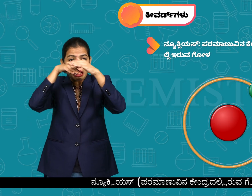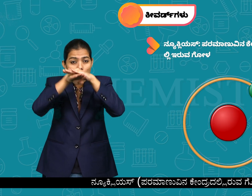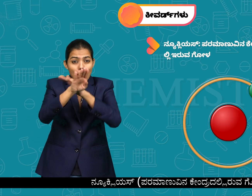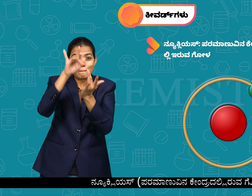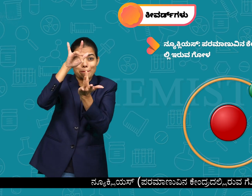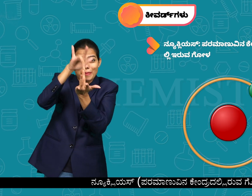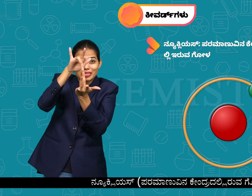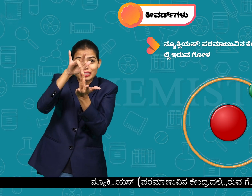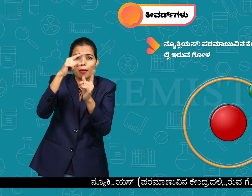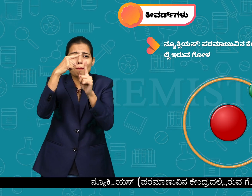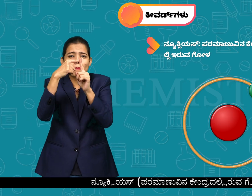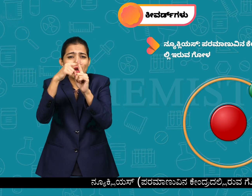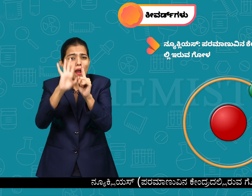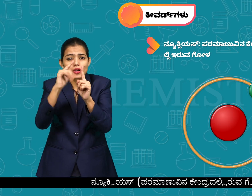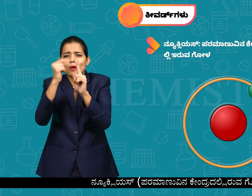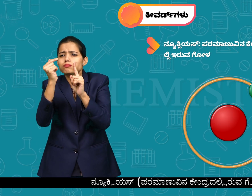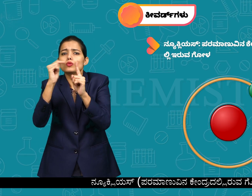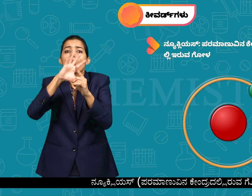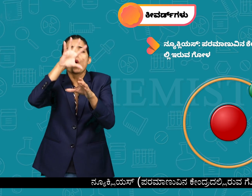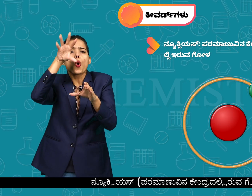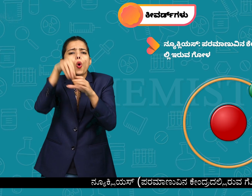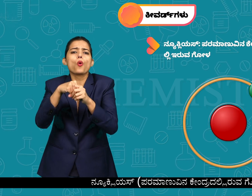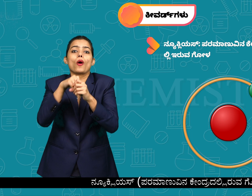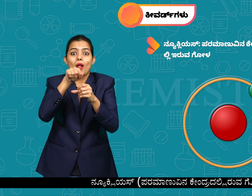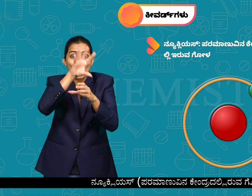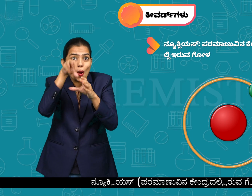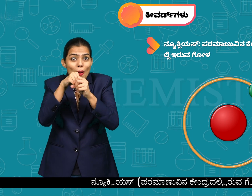ನ್ಯೂಕ್ಲಿಯಸ್ ಪರಮಾಣುವಿನ ಕೇಂದ್ರದಲ್ಲಿರುವ ಗೋಳ.